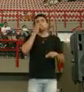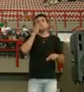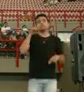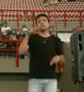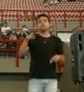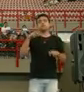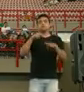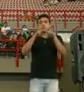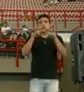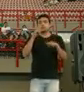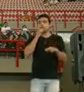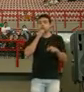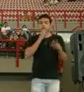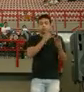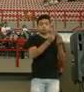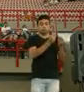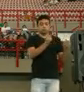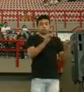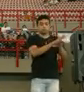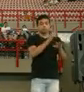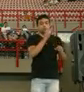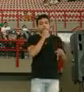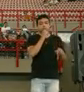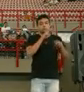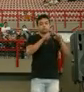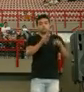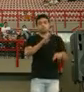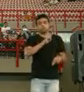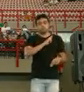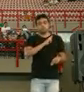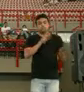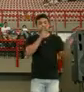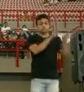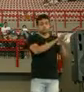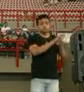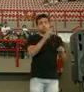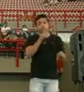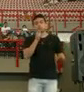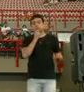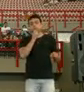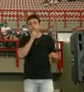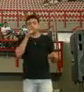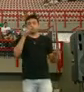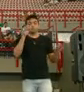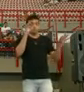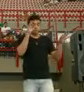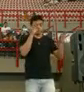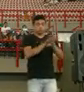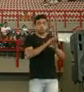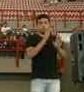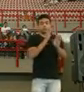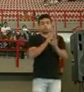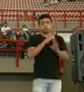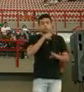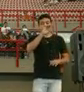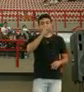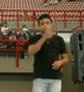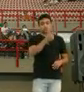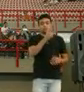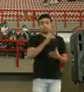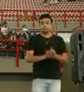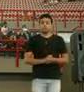carvão, ali é uma combustão incompleta. Então essa combustão, me responda, é completa ou incompleta? Completa, porque produziu CO2, tá